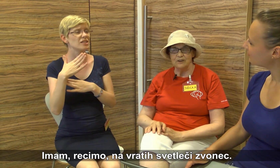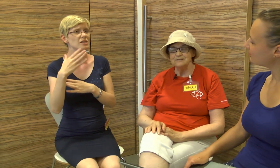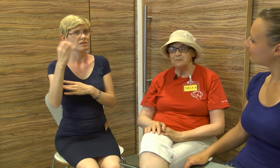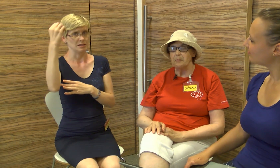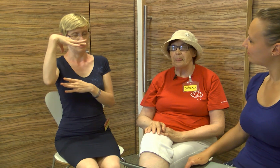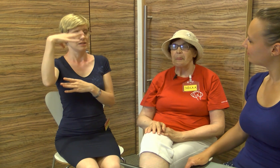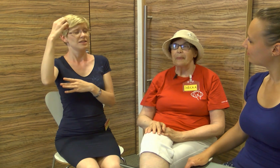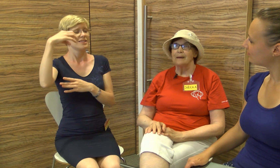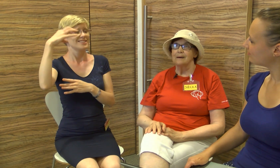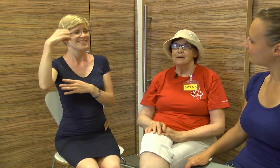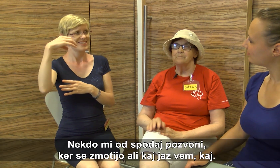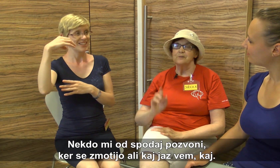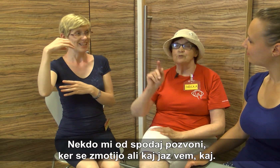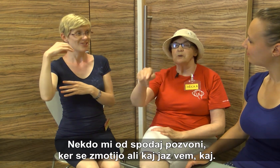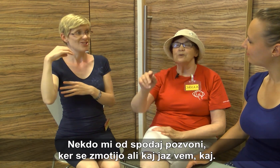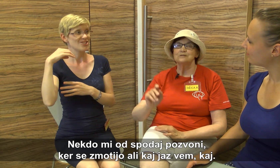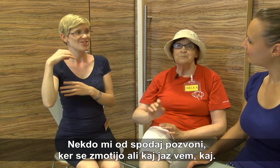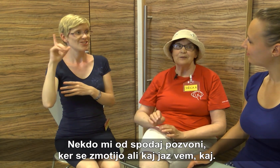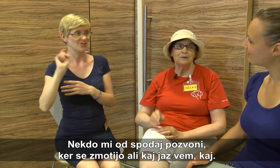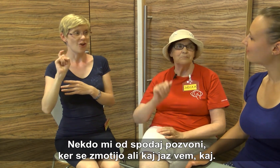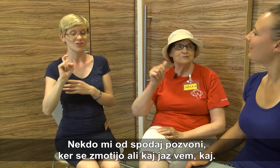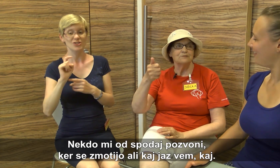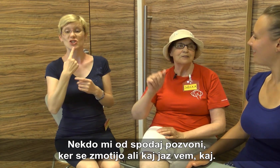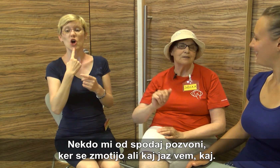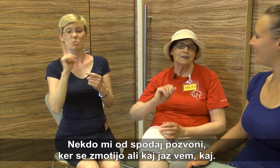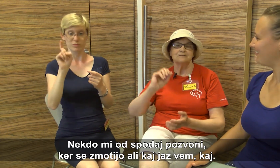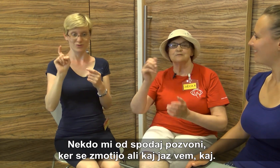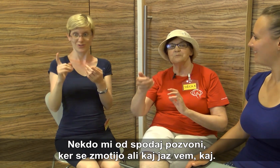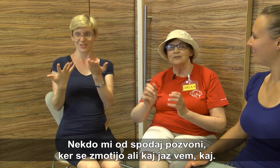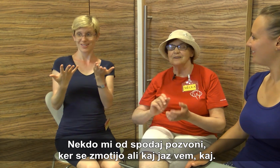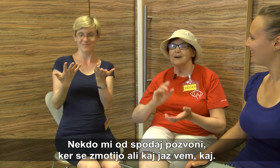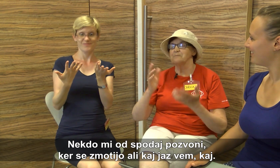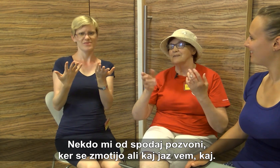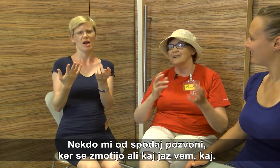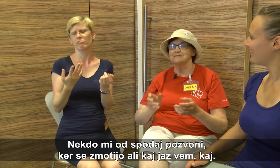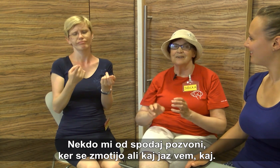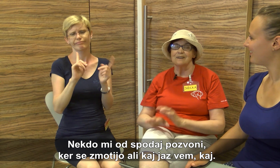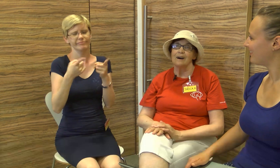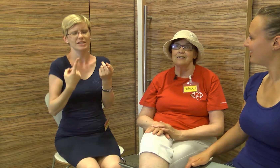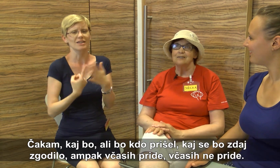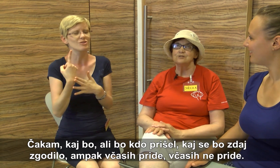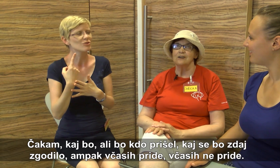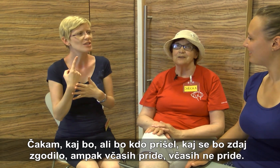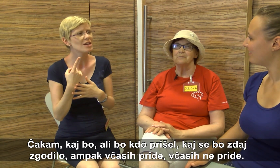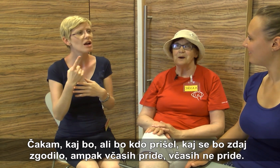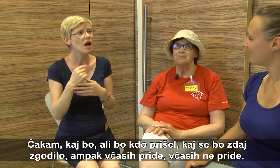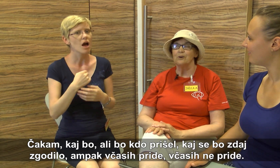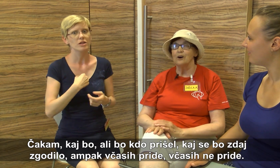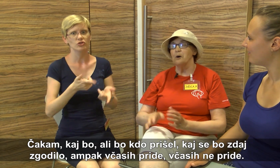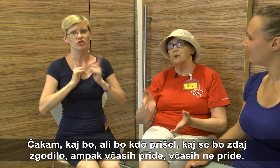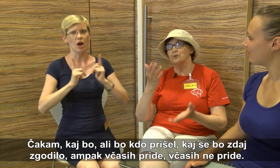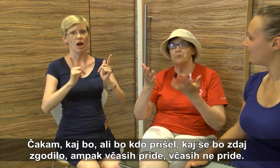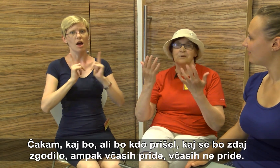светлечи звонц. Некдо ме од тоде позвони, кер се змоте, а пока јас вен кај чакам, ка